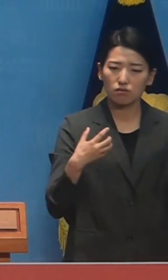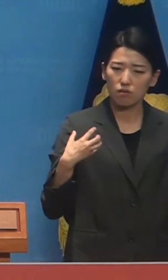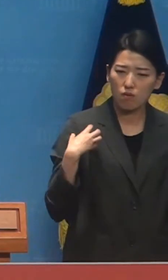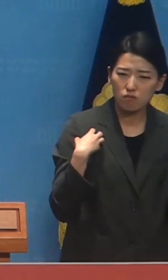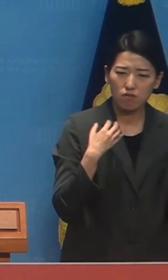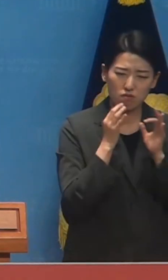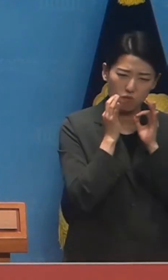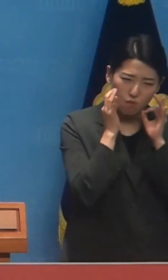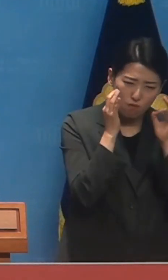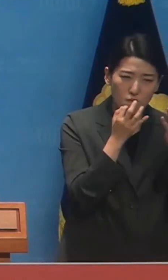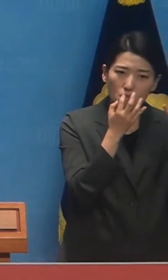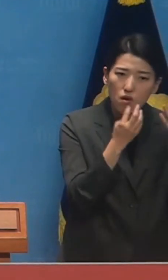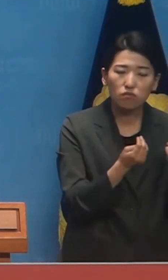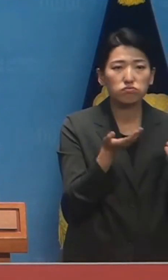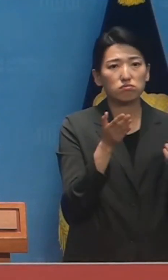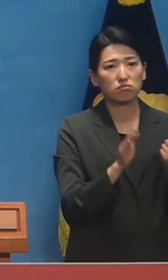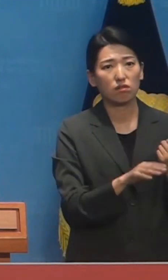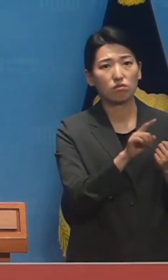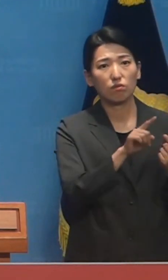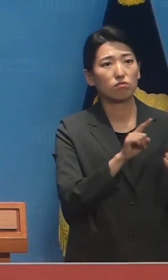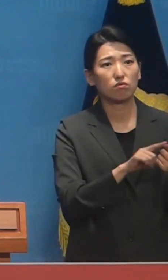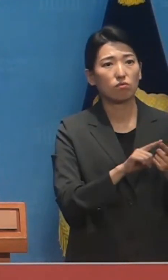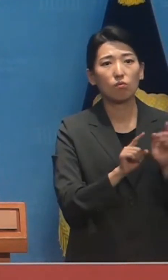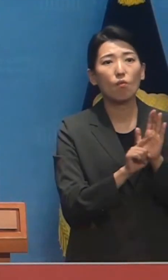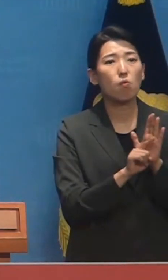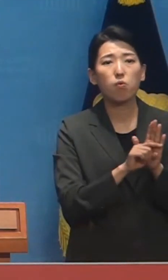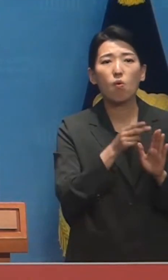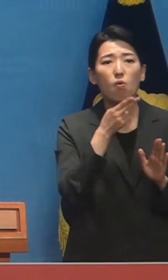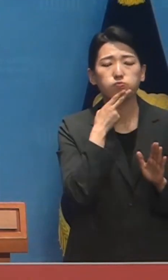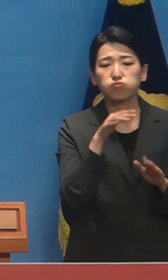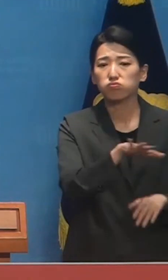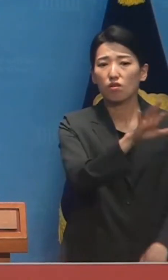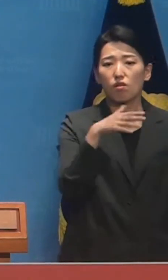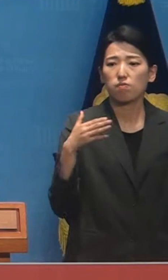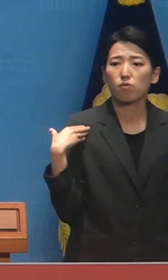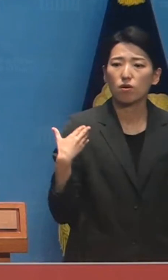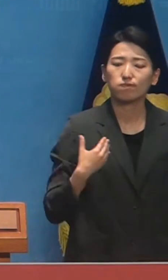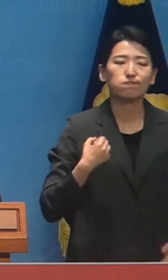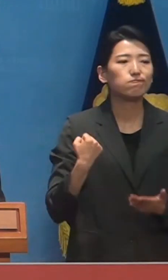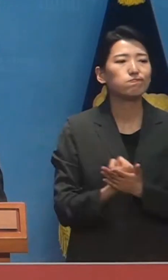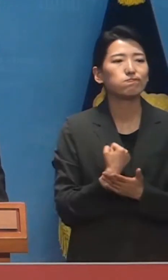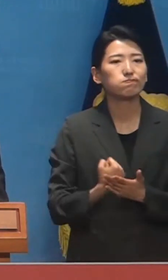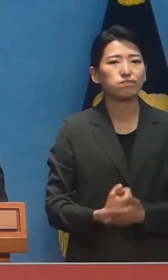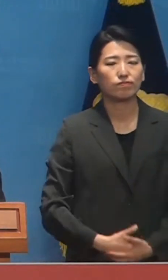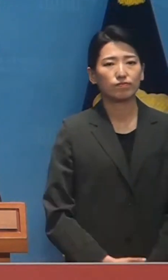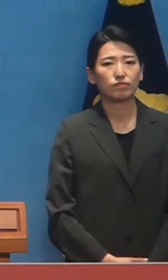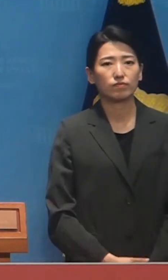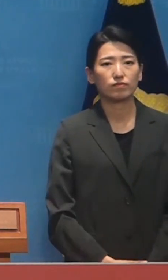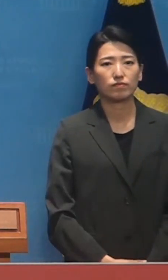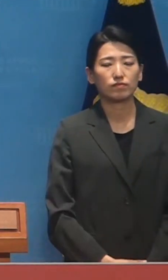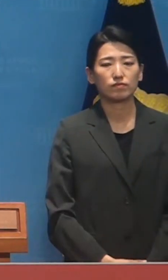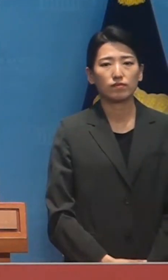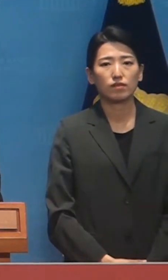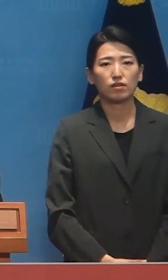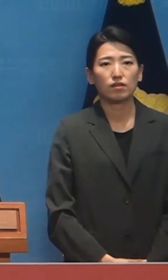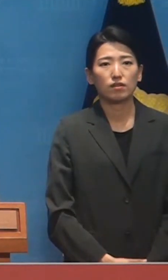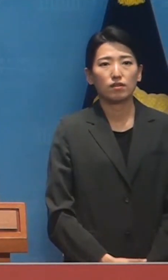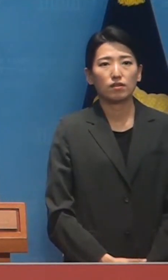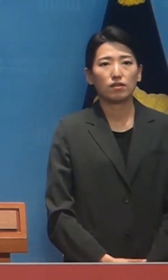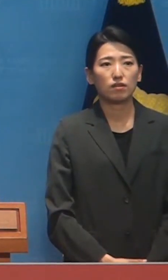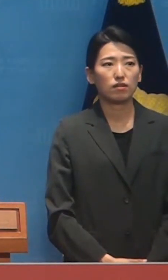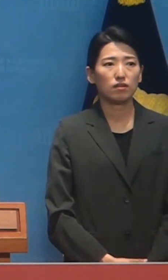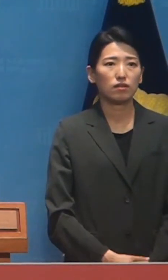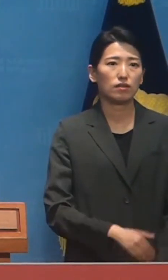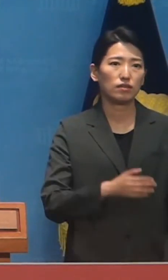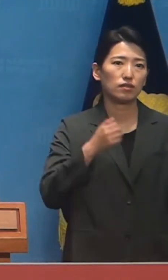대해서는 참 너무 알려지지 않는가 이런 생각이 좀 들고는 했었습니다. 좀 더 얘기하고 싶은 게 뭐냐면요 우리